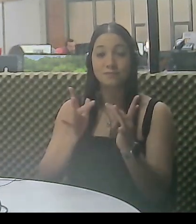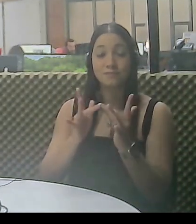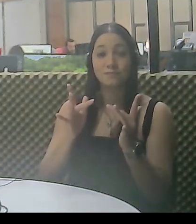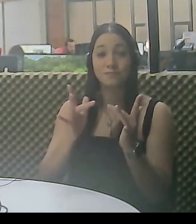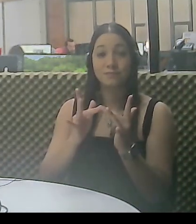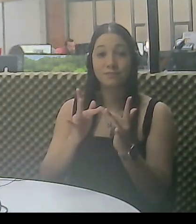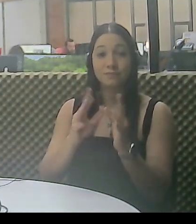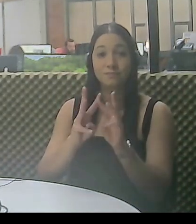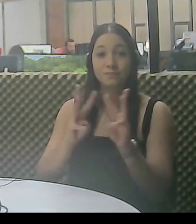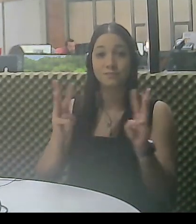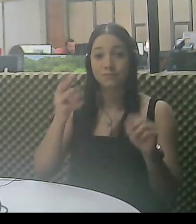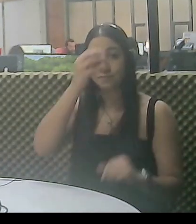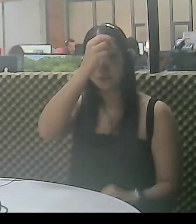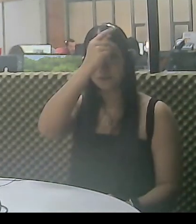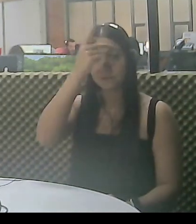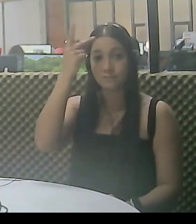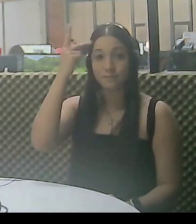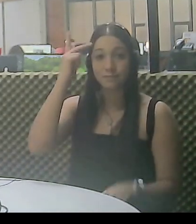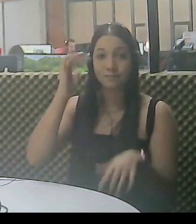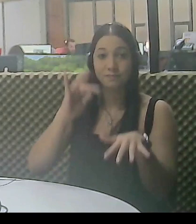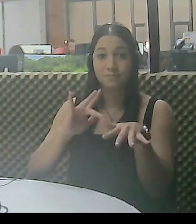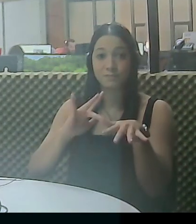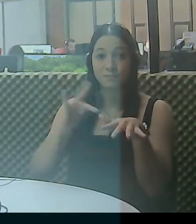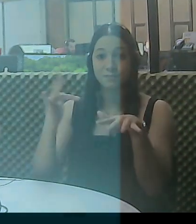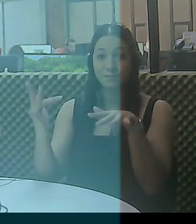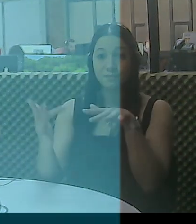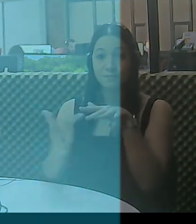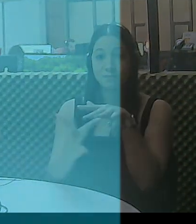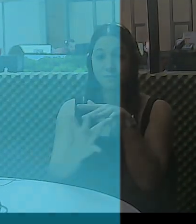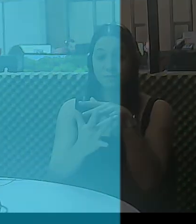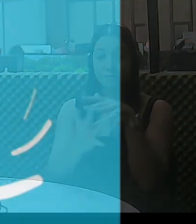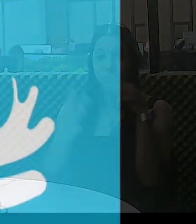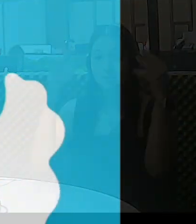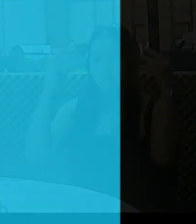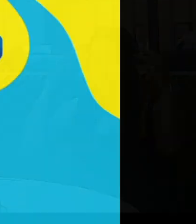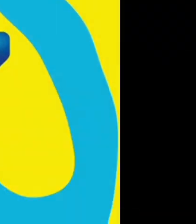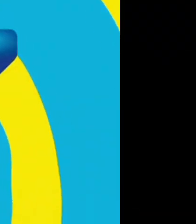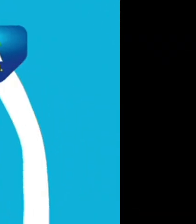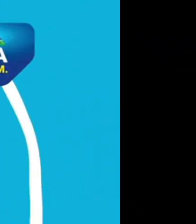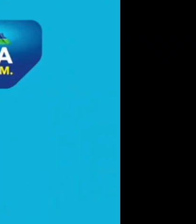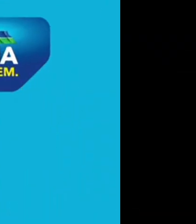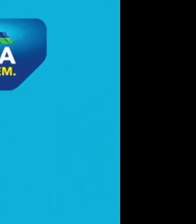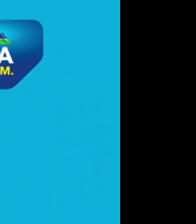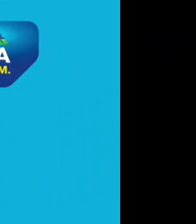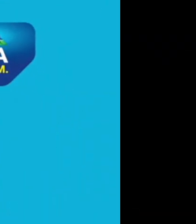Continue conosco no portal da Prefeitura e nas redes sociais.